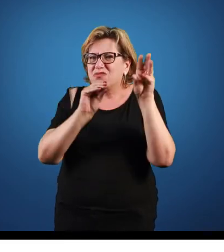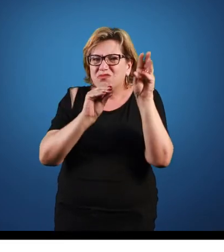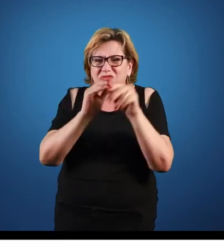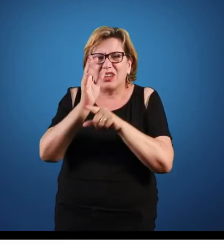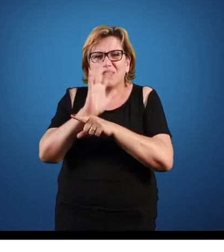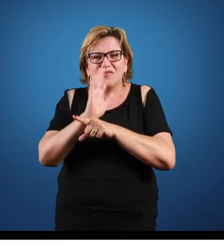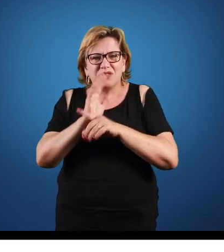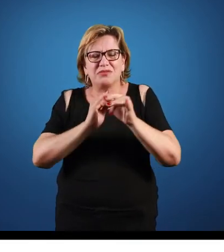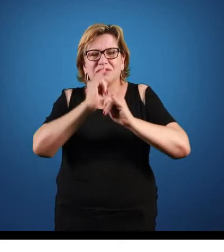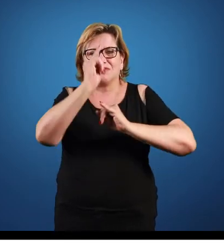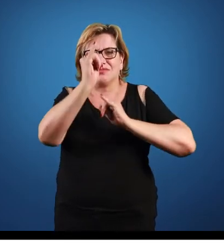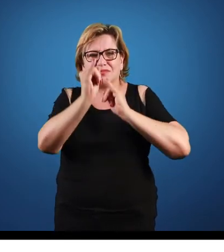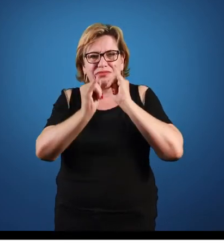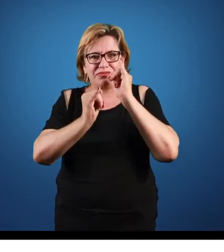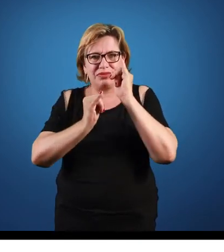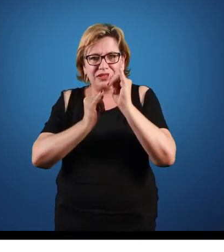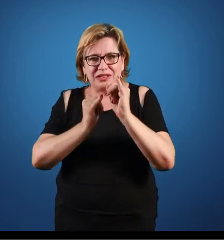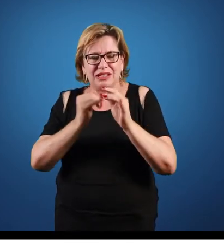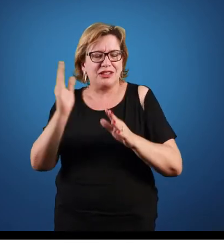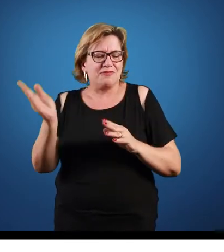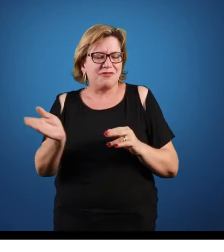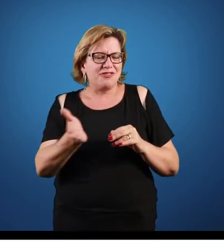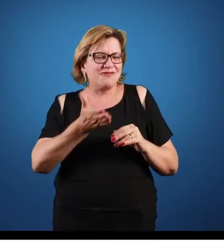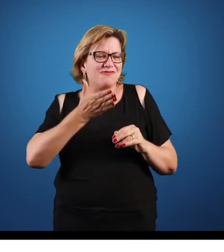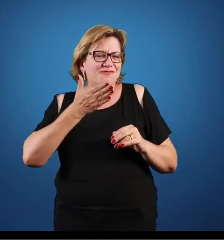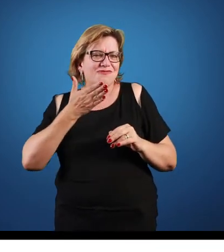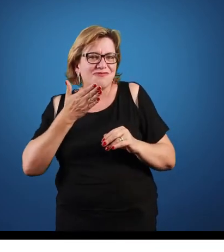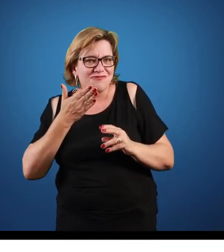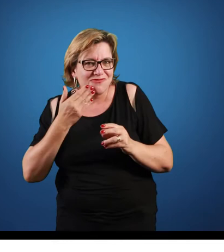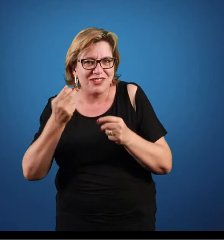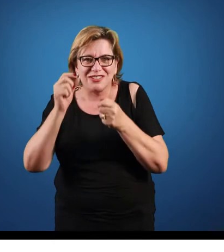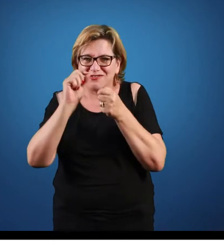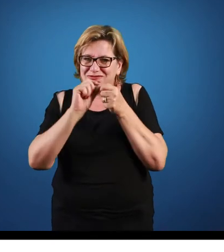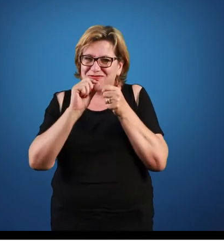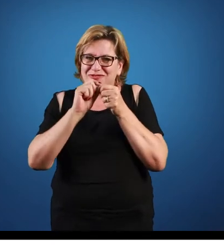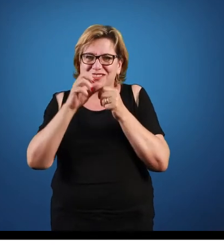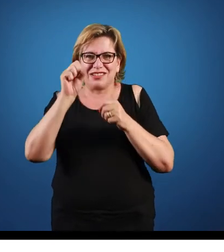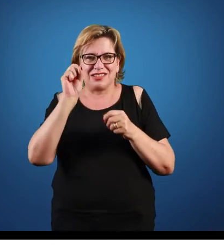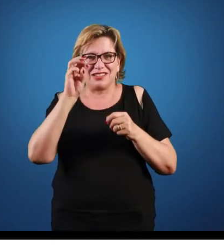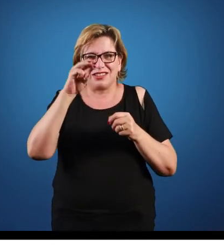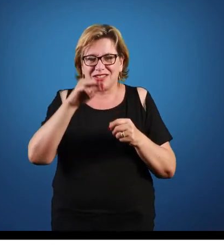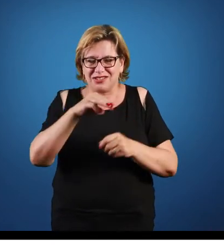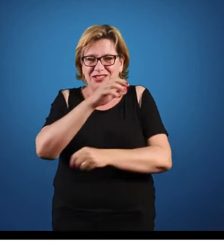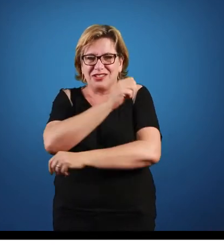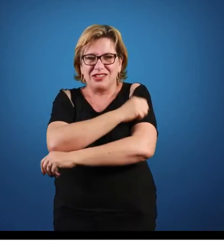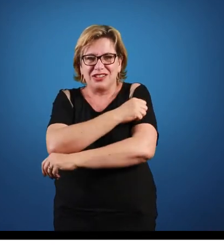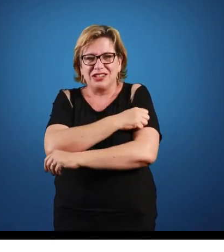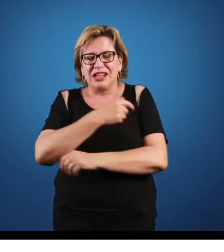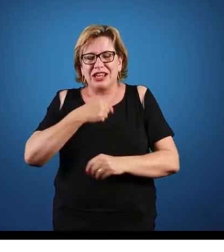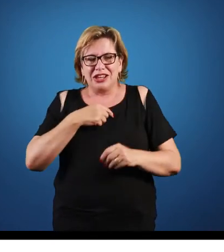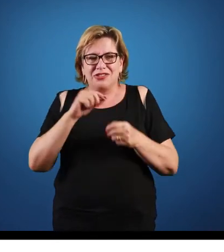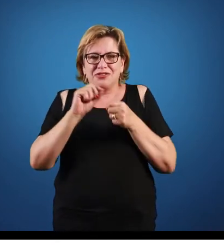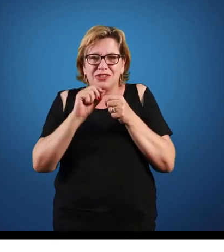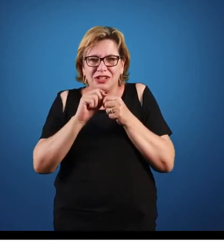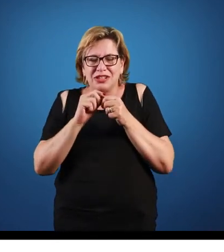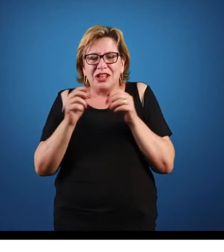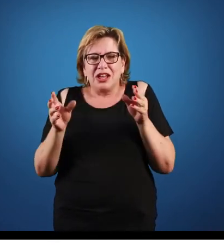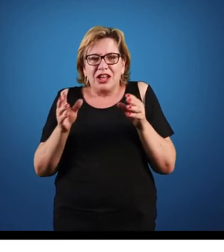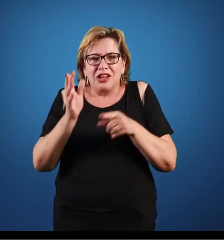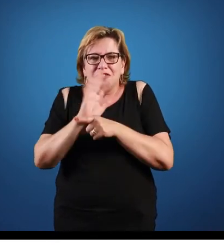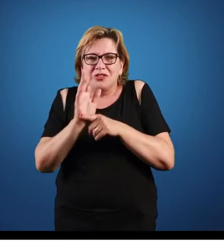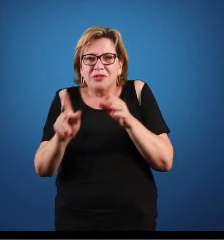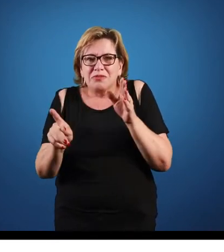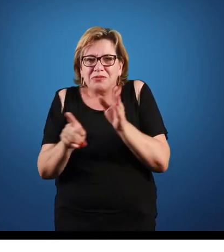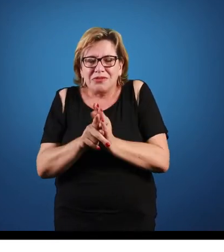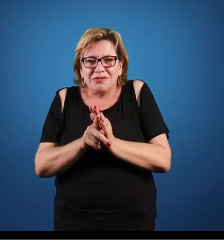disponibilidade a gente olha fazer muito facilitou muito a vida dos alunos junto um curta do que a